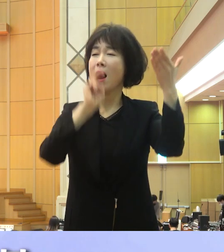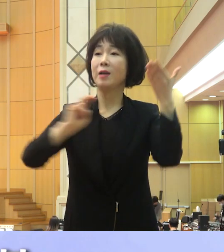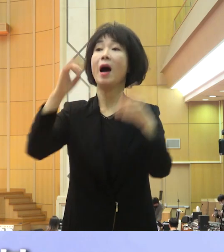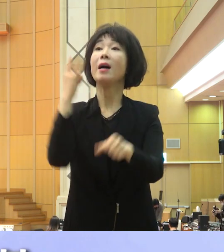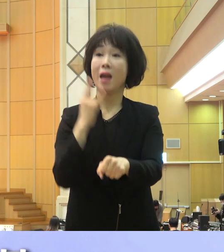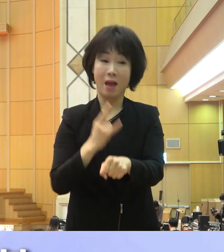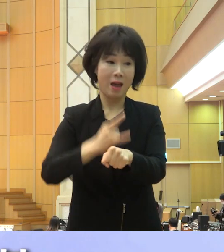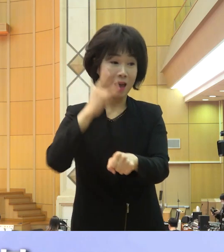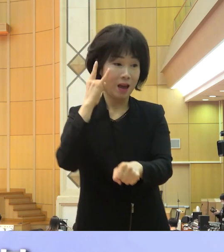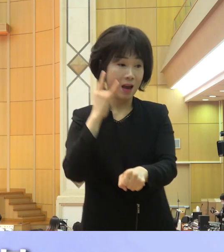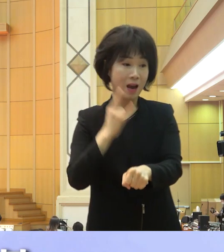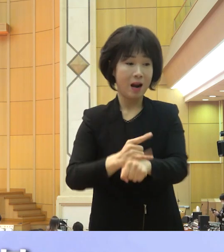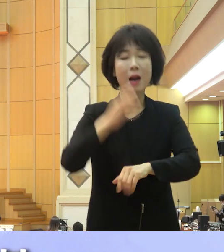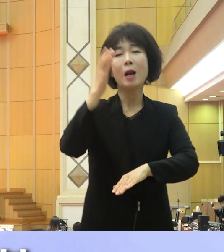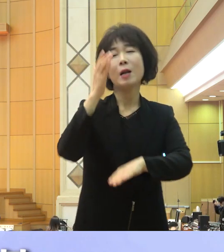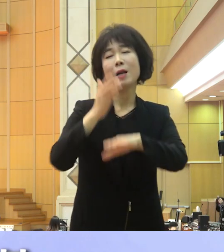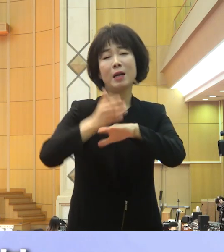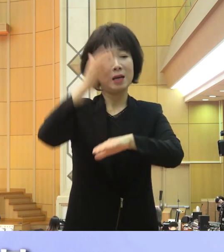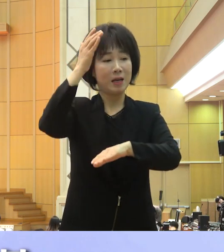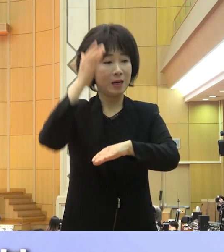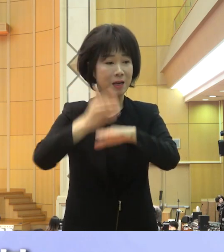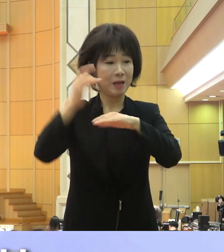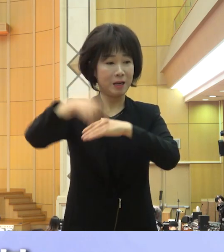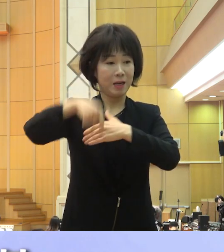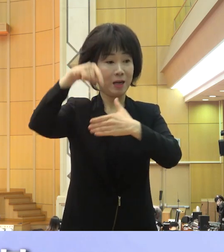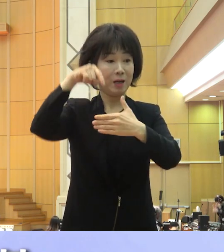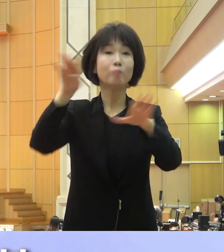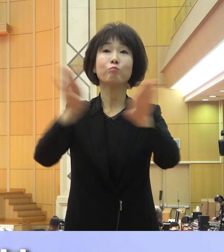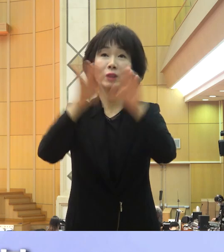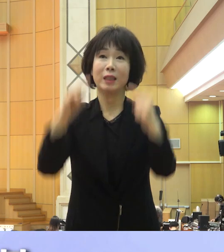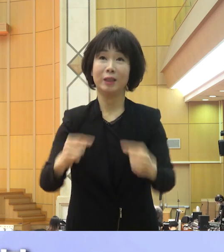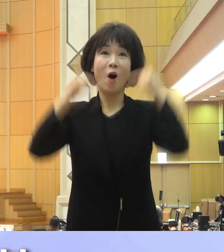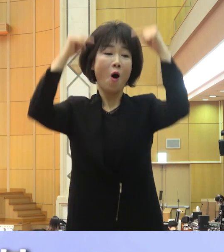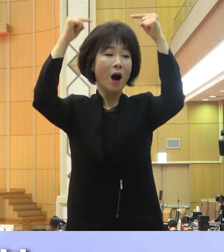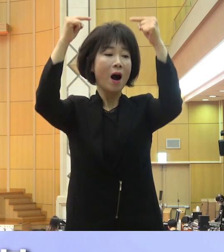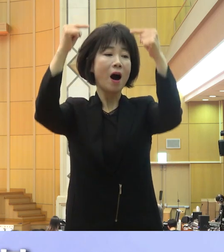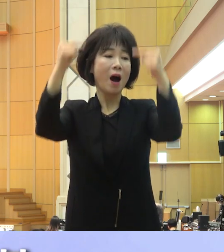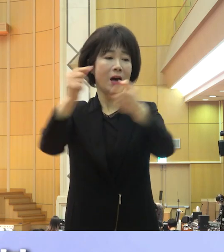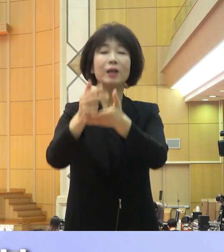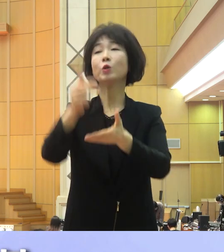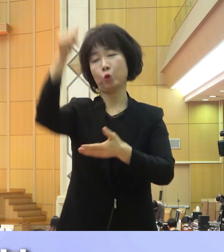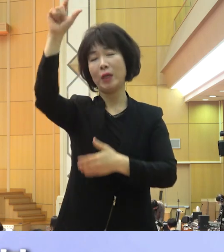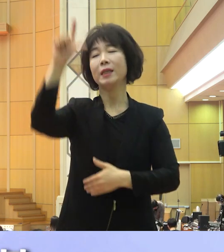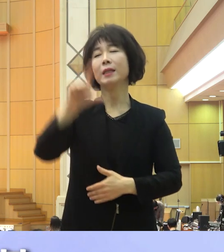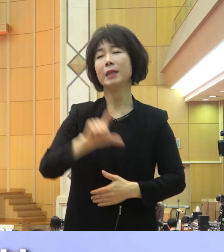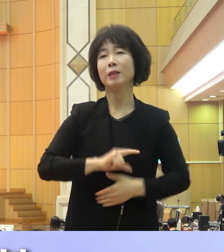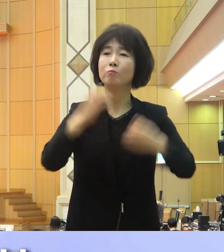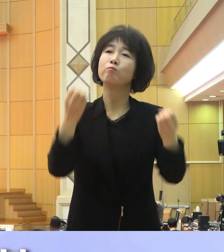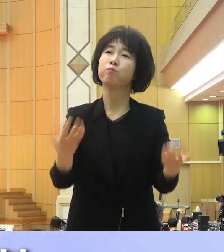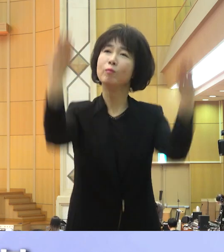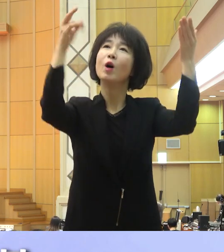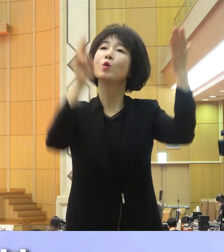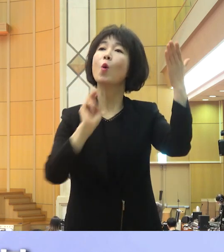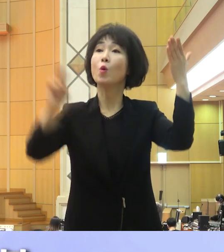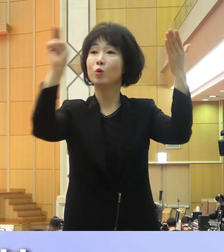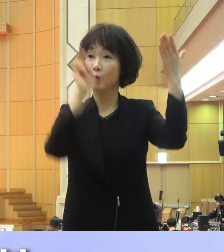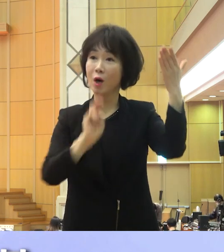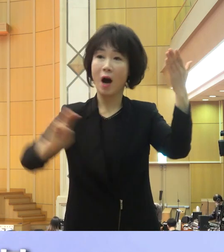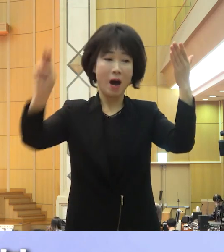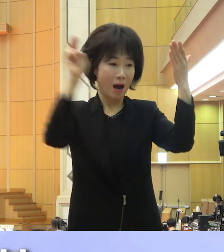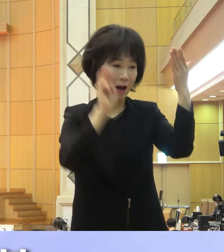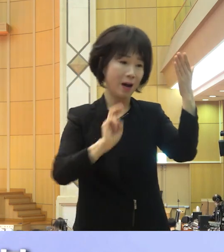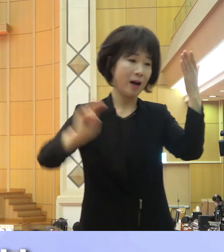찬양해. 감사로운 그 문에 들어가 주 이름